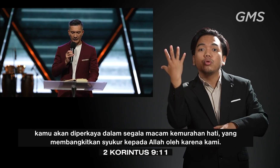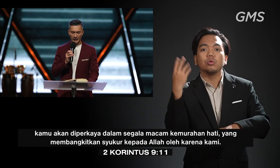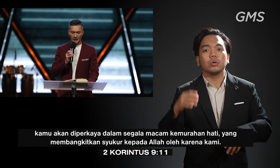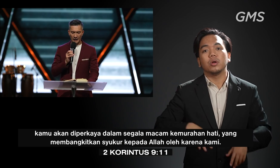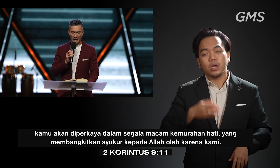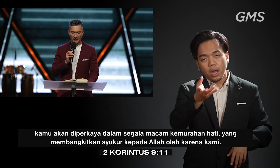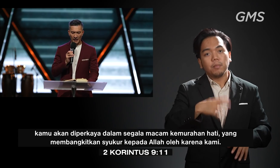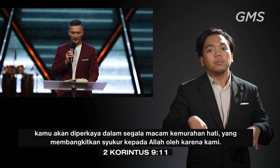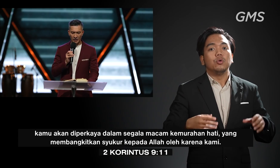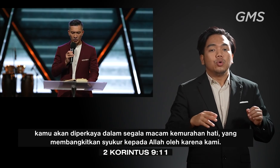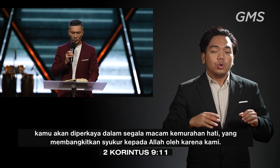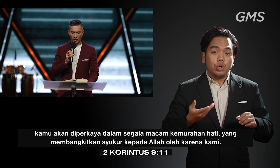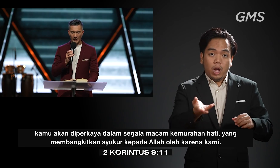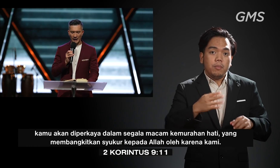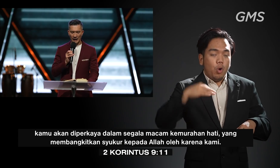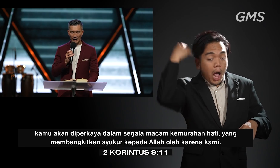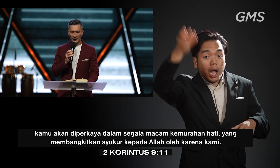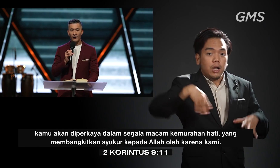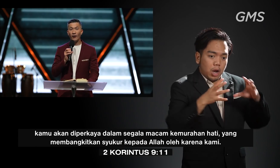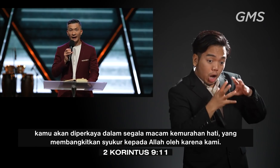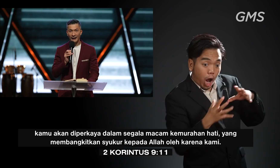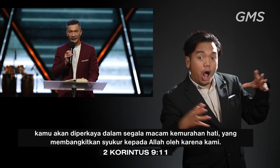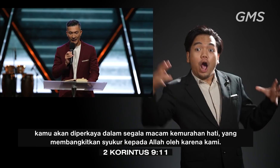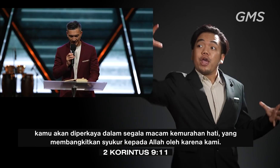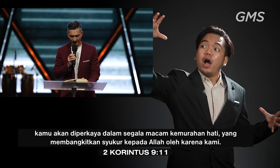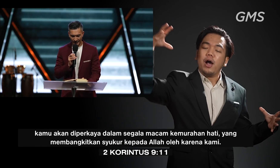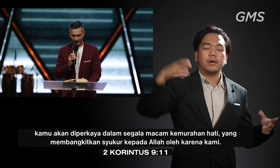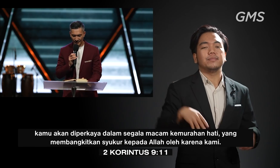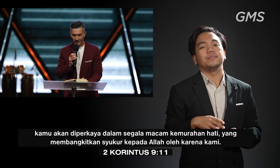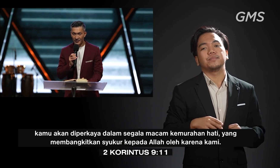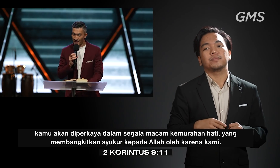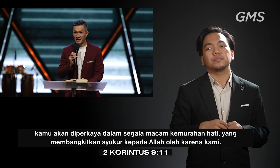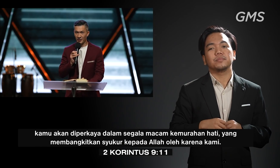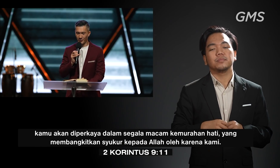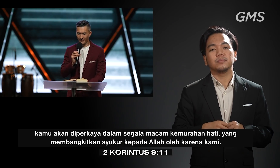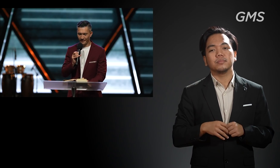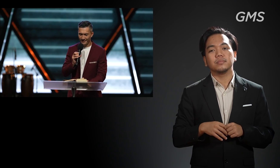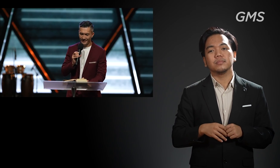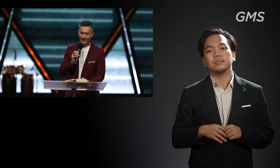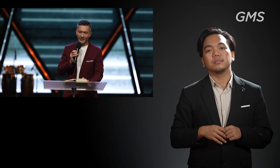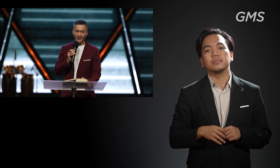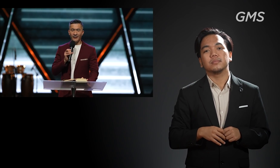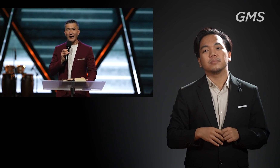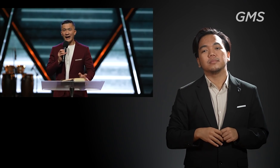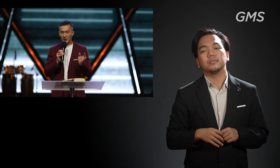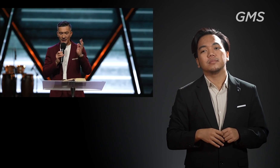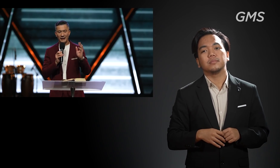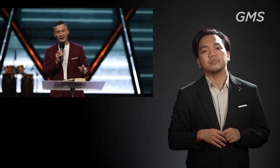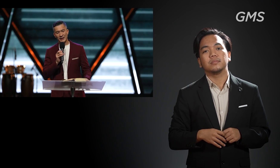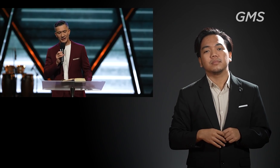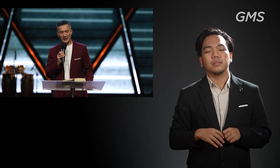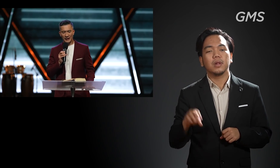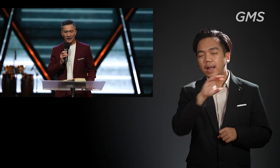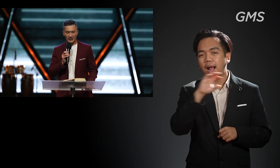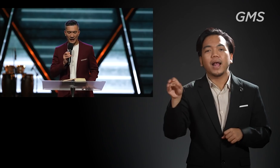kemurahan hati yang membangkitkan syukur kepada Allah oleh karena kami. Sampai sini dulu. Ayat 9